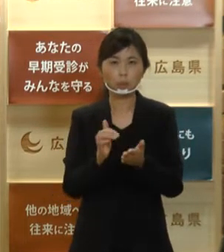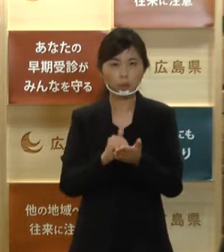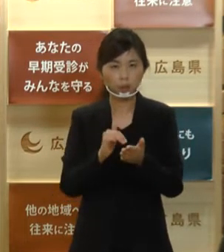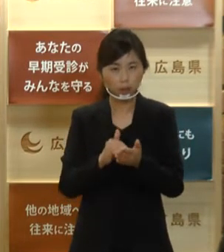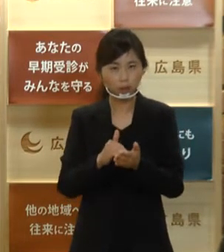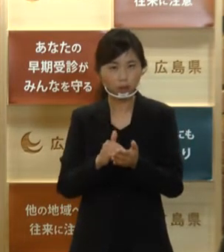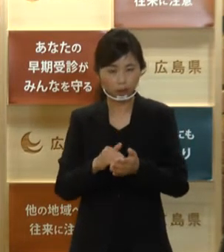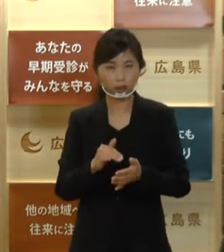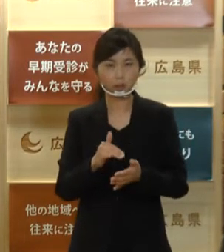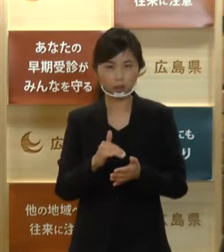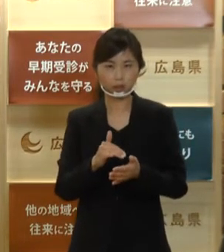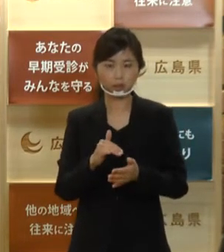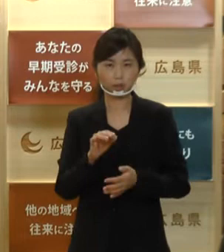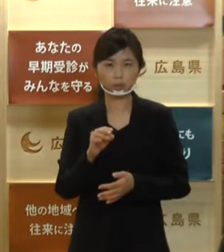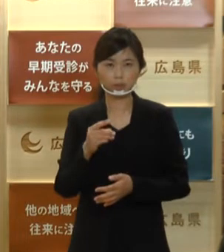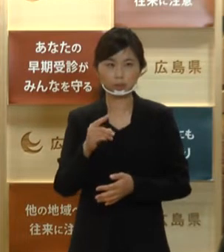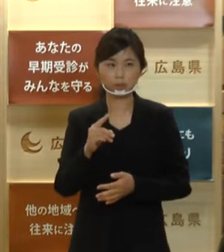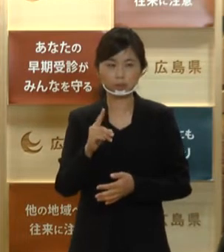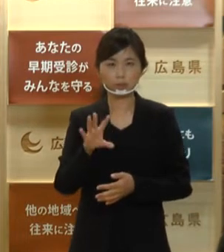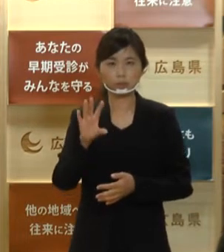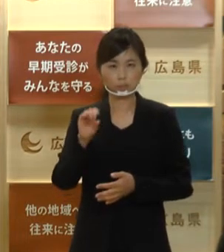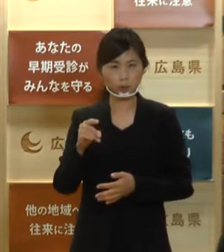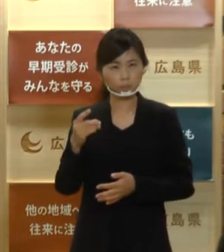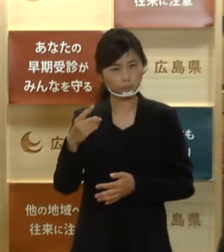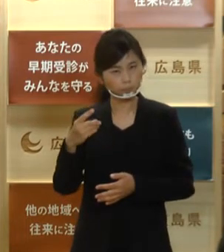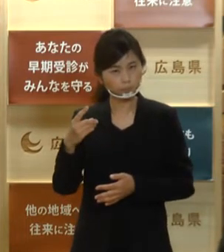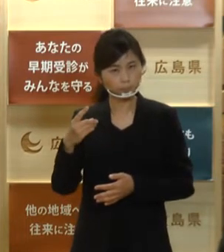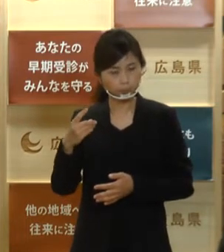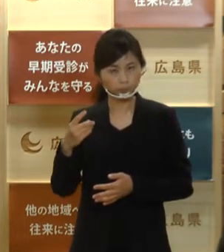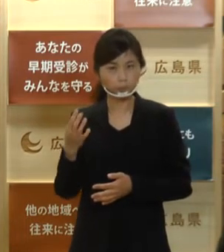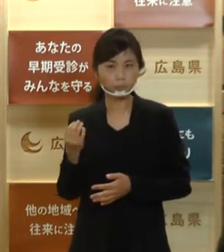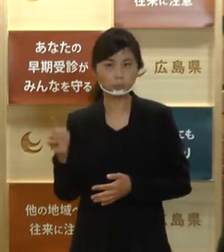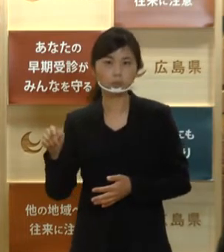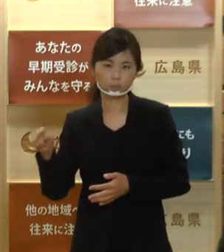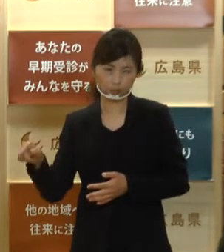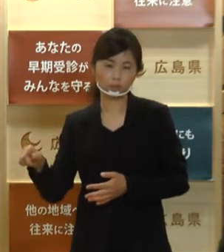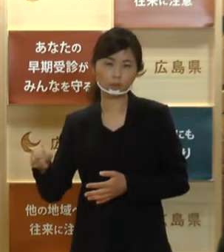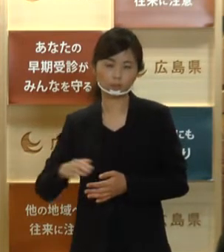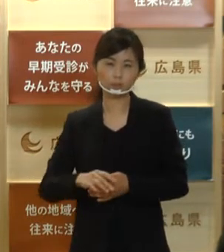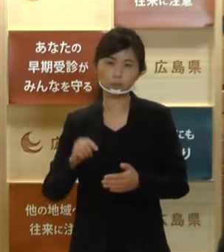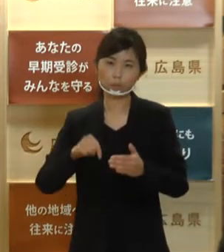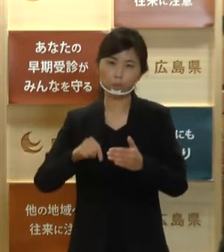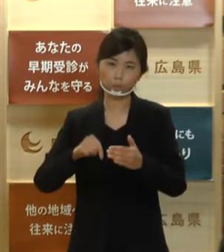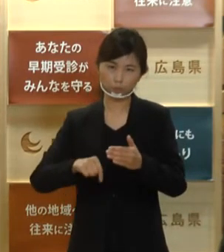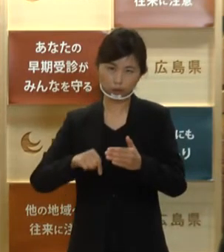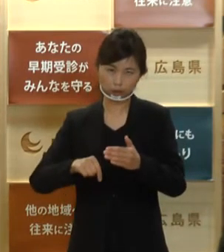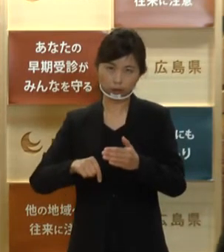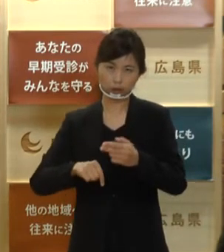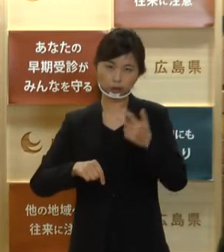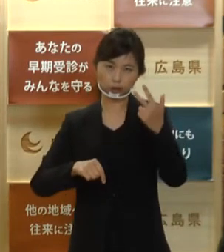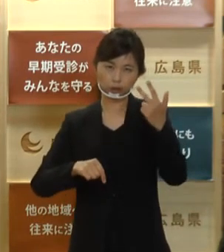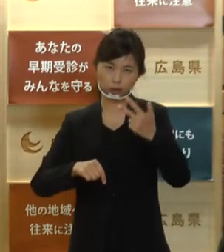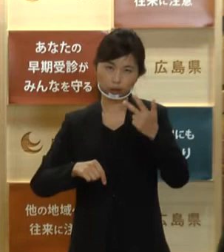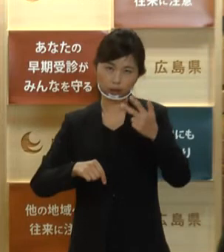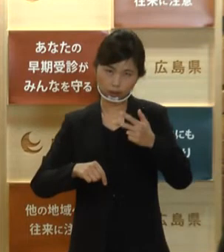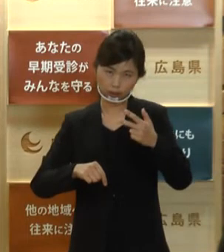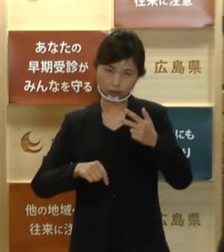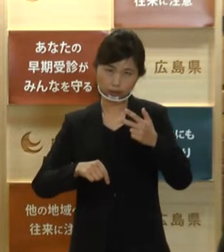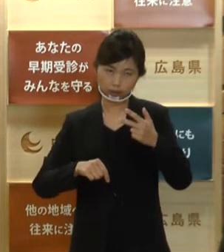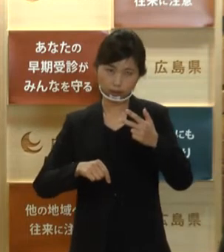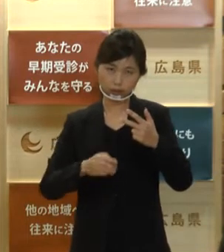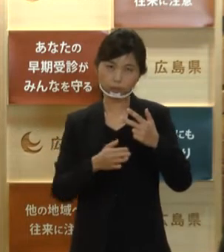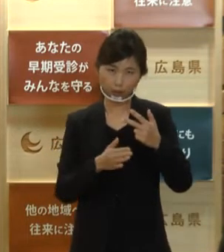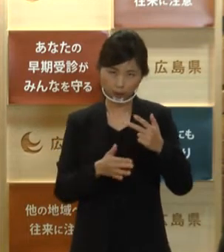11,251 人の方にキットを配布をさせていただいて、そのうち7527検体を回収しております